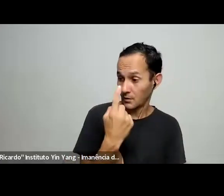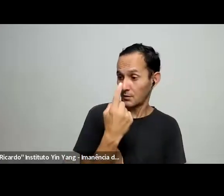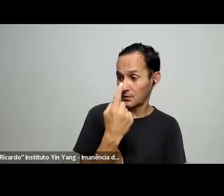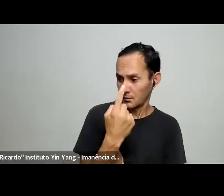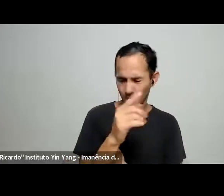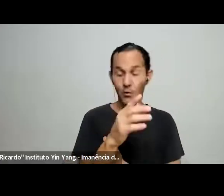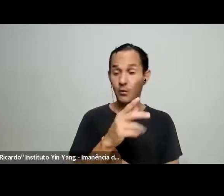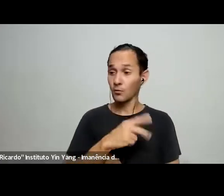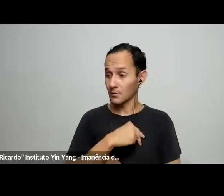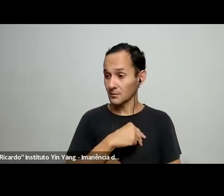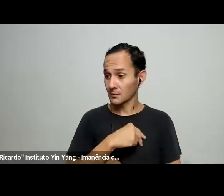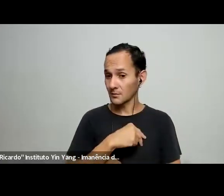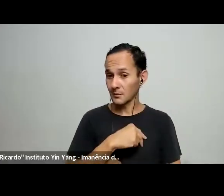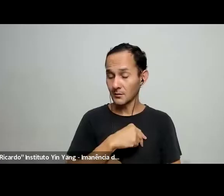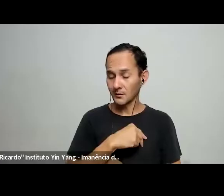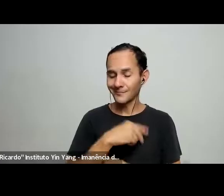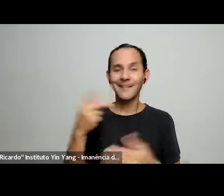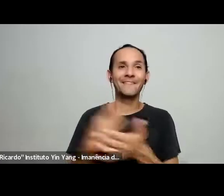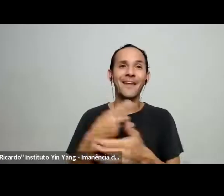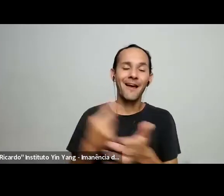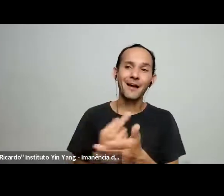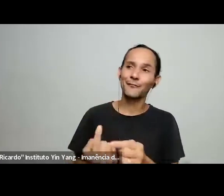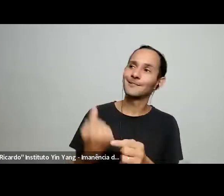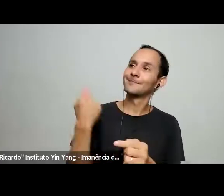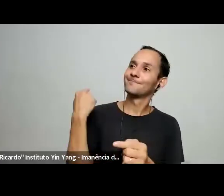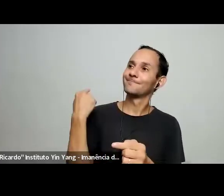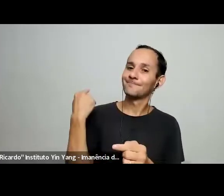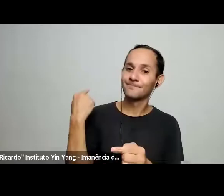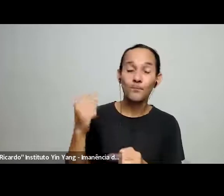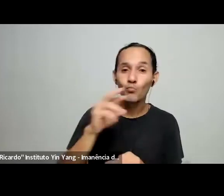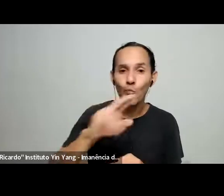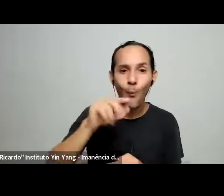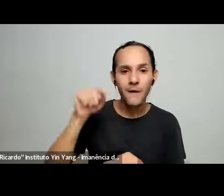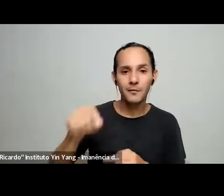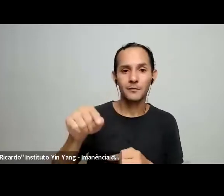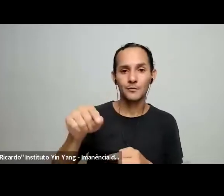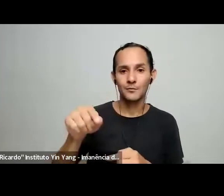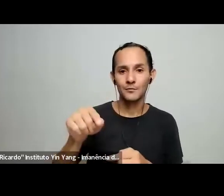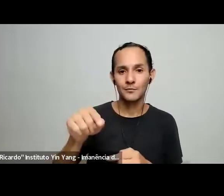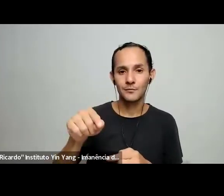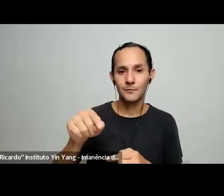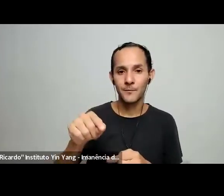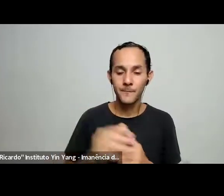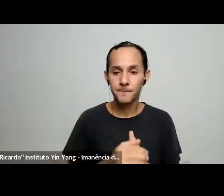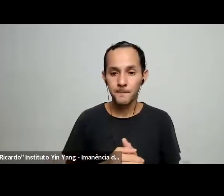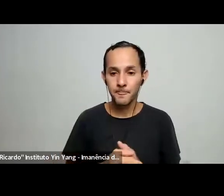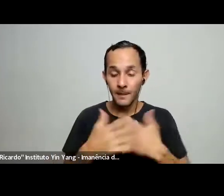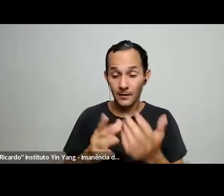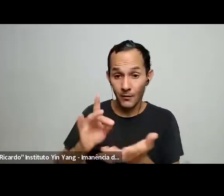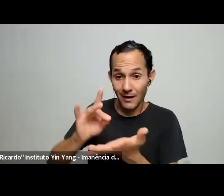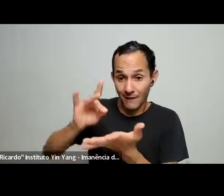falou, puxa, a gente estava errado, né? Não era por aí, né? Então, uma